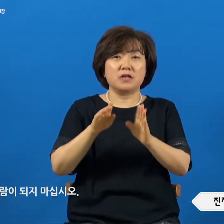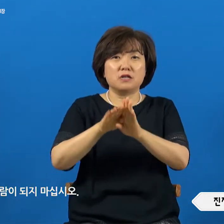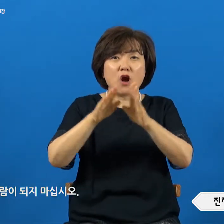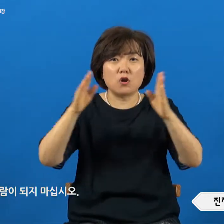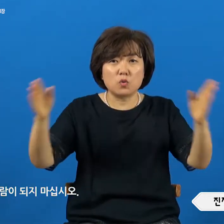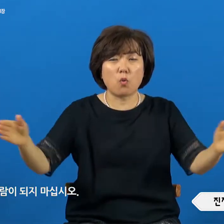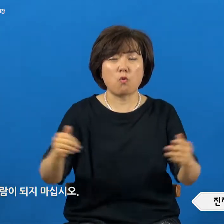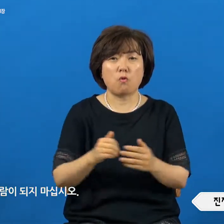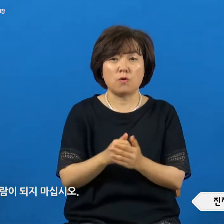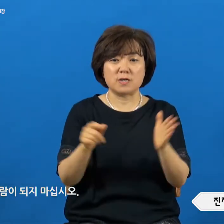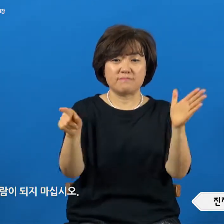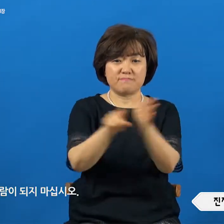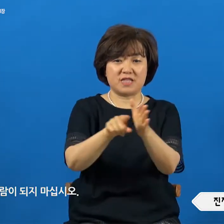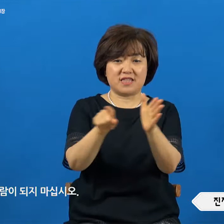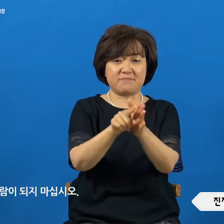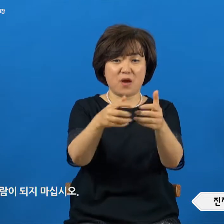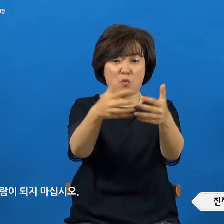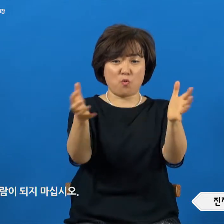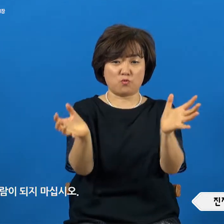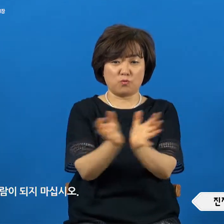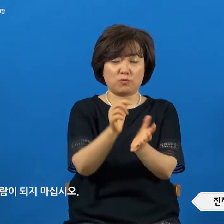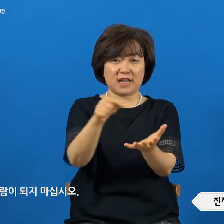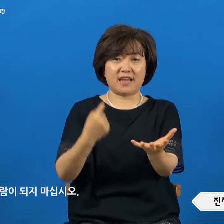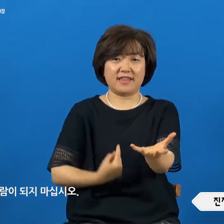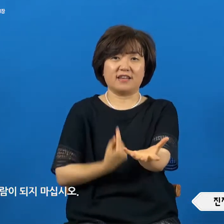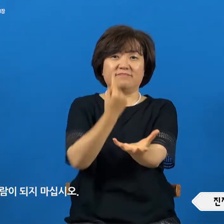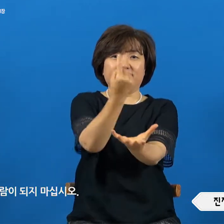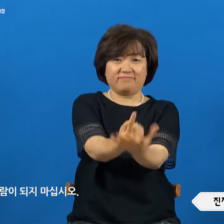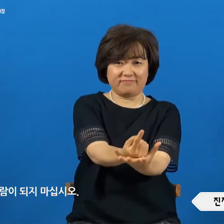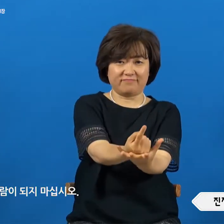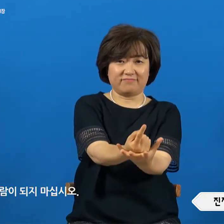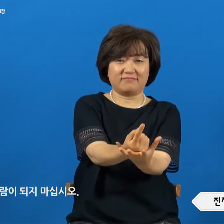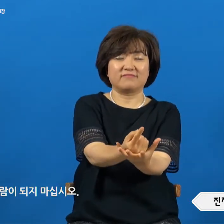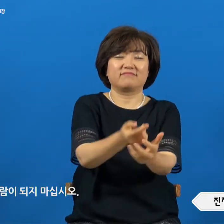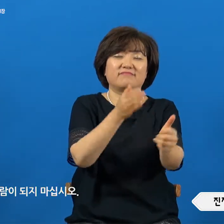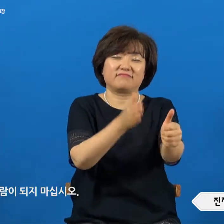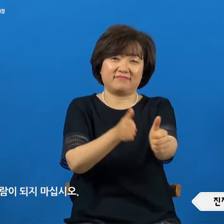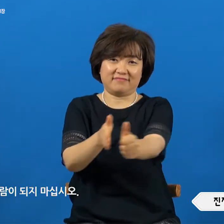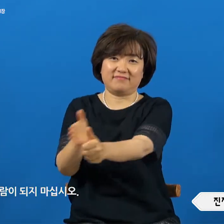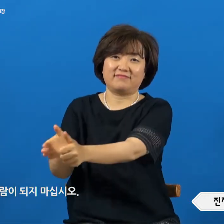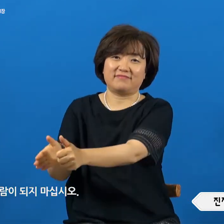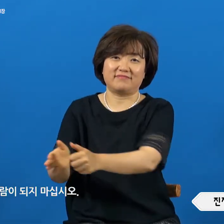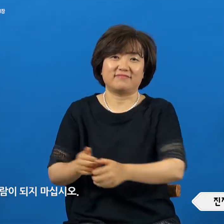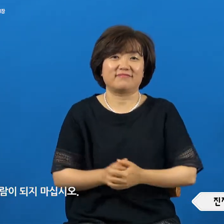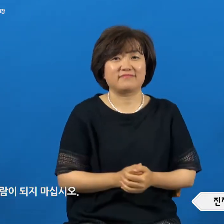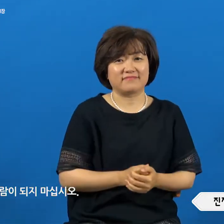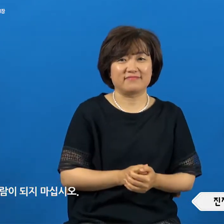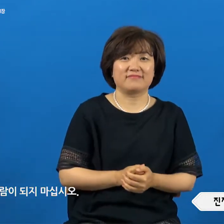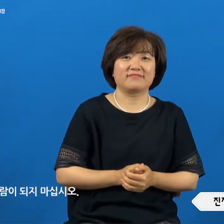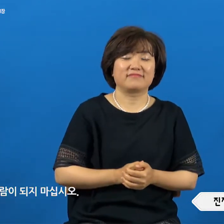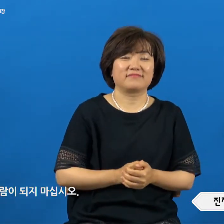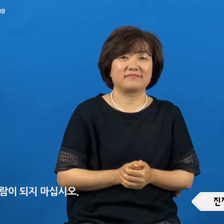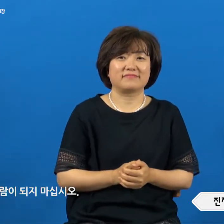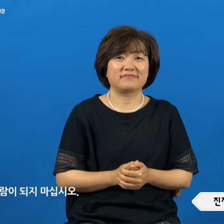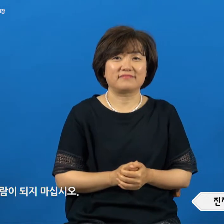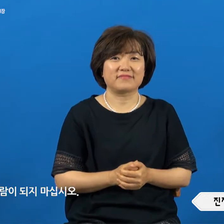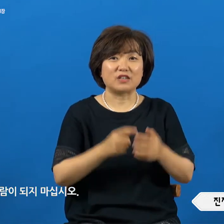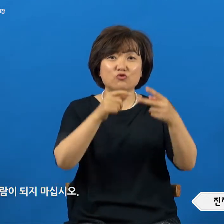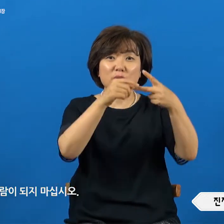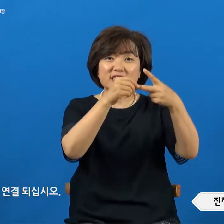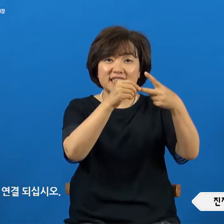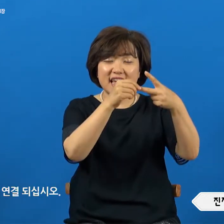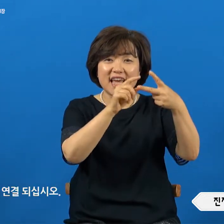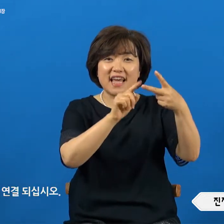믿음의 공동체를 향해 다가와야 함을 성경은 말씀하십니다.